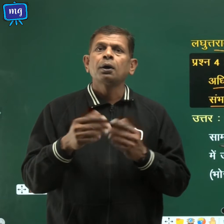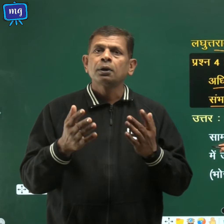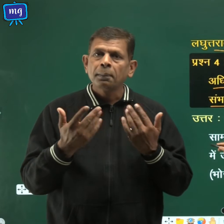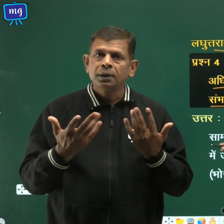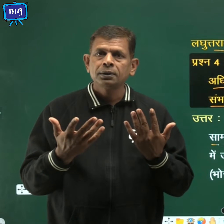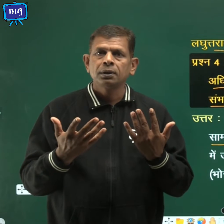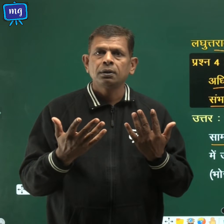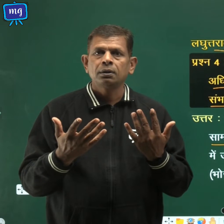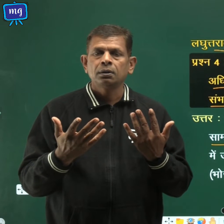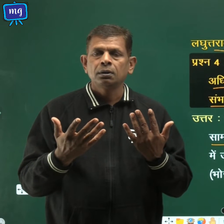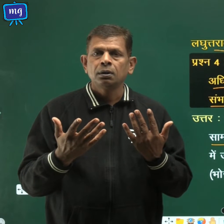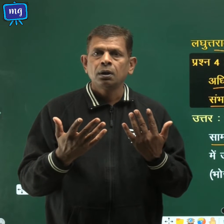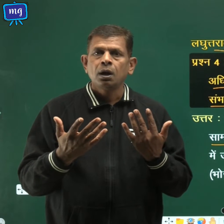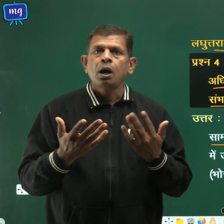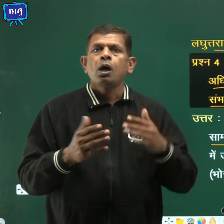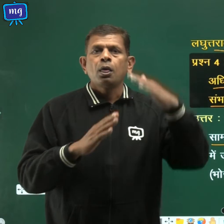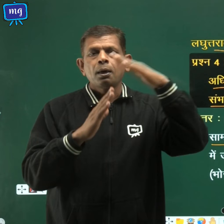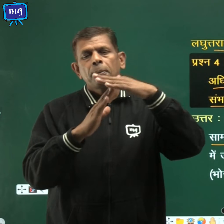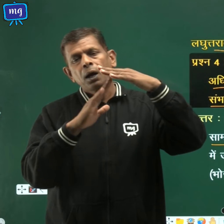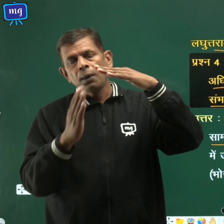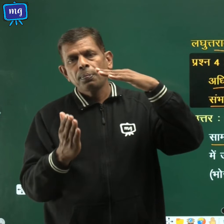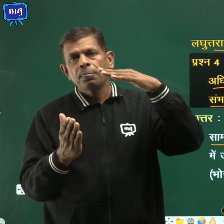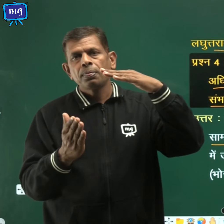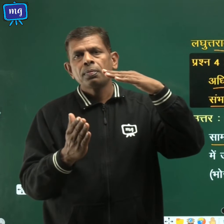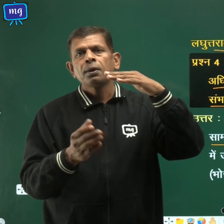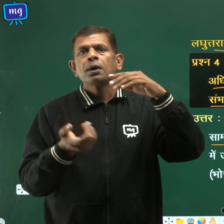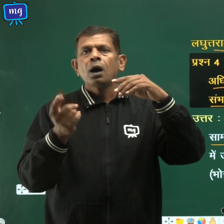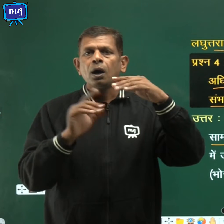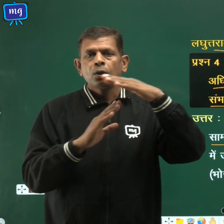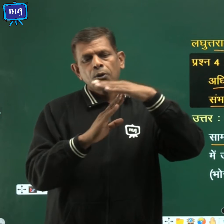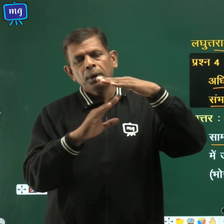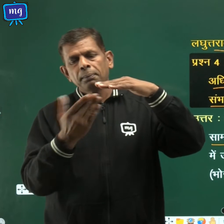सामान्यतः अपराह्न या दोपहर बाद